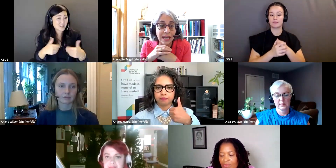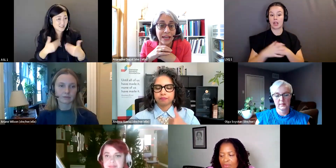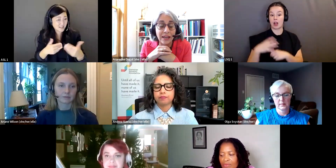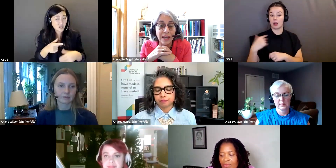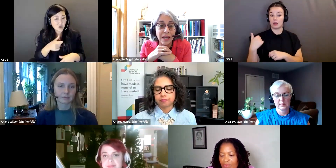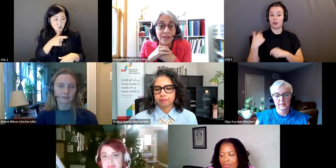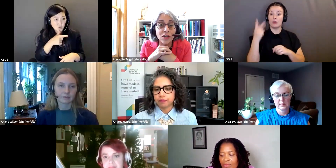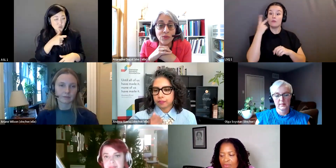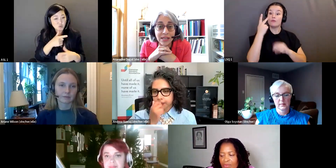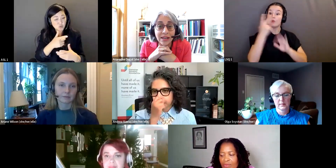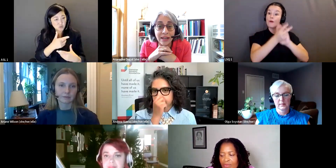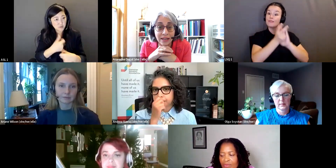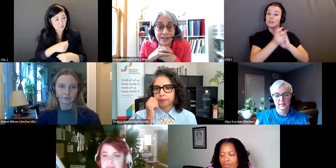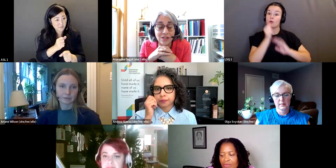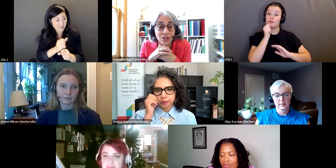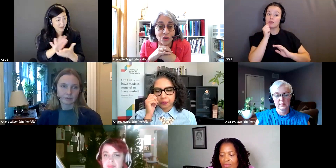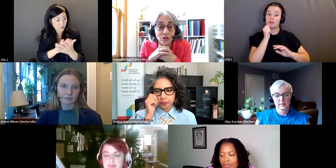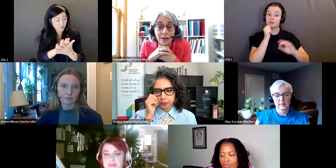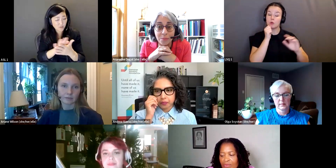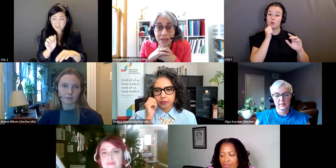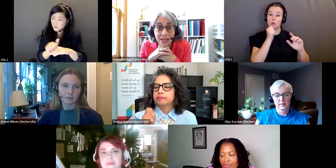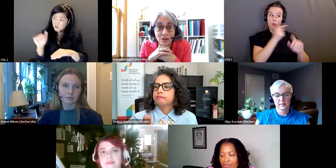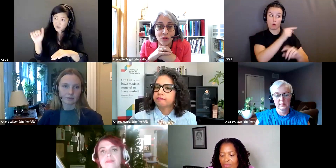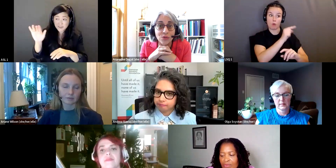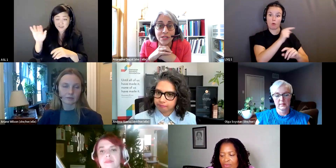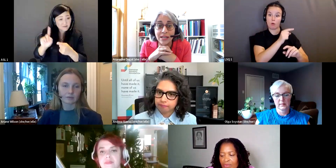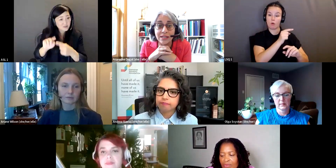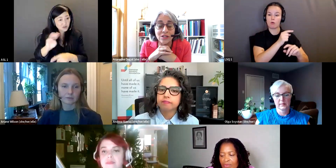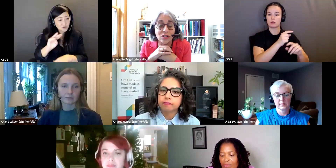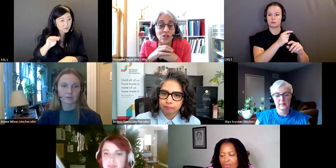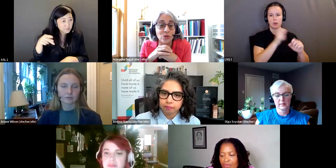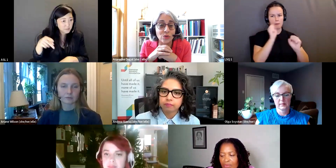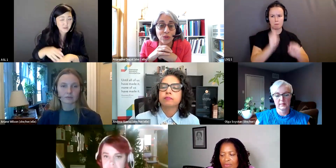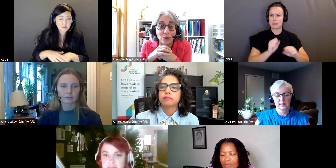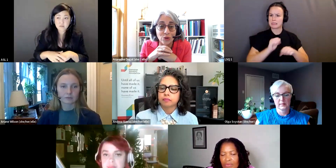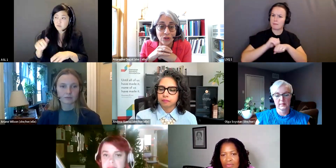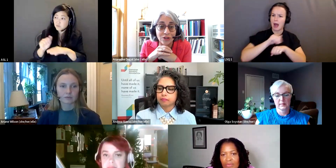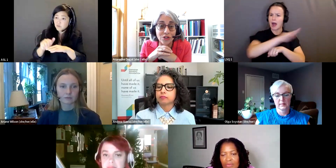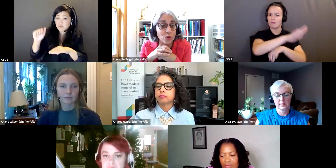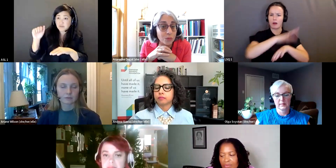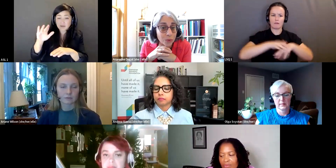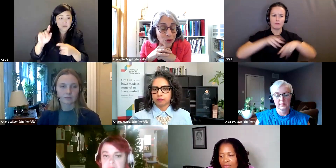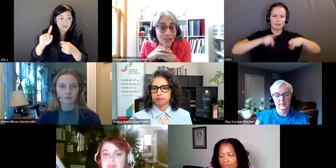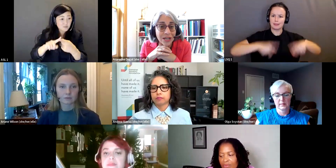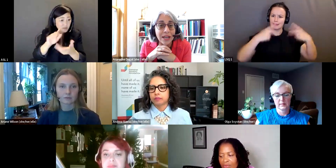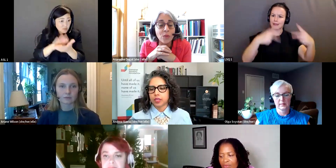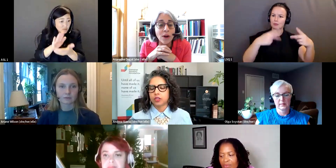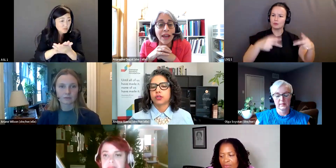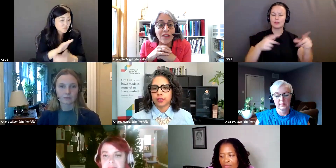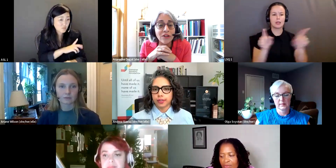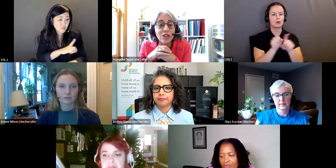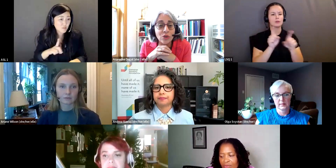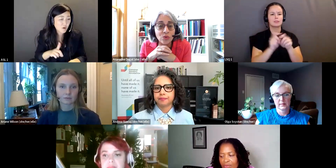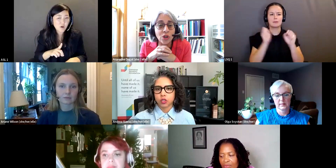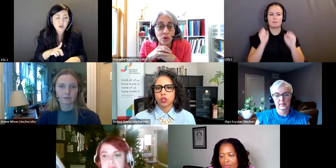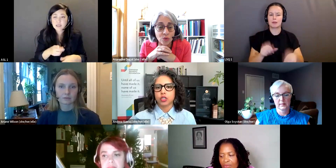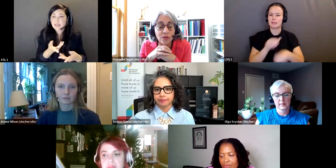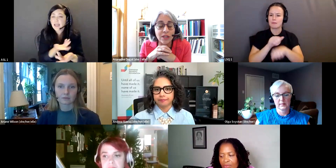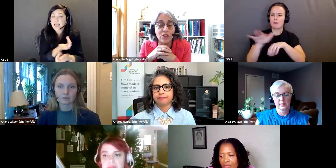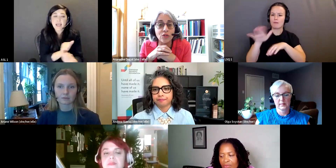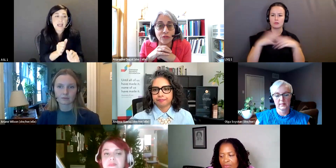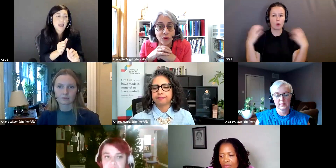les jeunes femmes autochtones ont fait, que nous avons vue plus tôt, vous pouvez l'envoyer à votre député, vous pouvez l'envoyer à votre